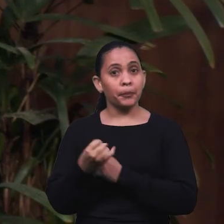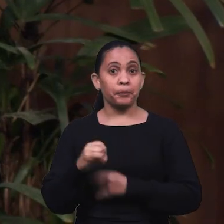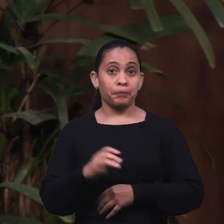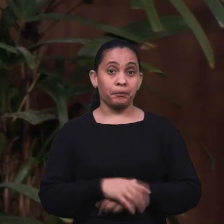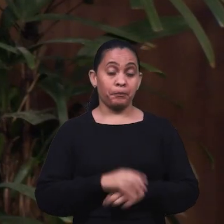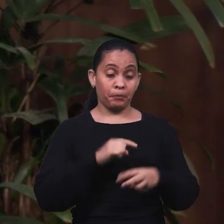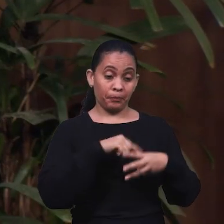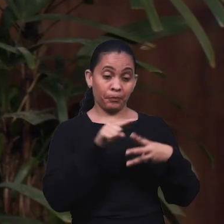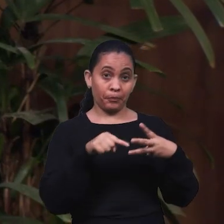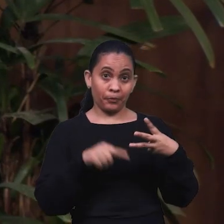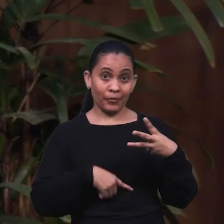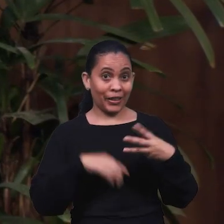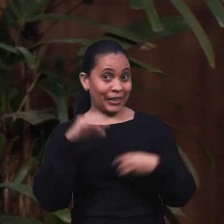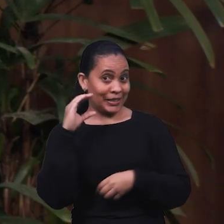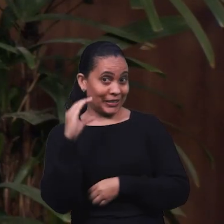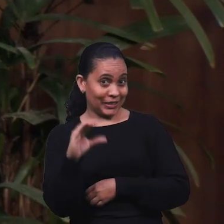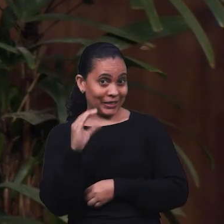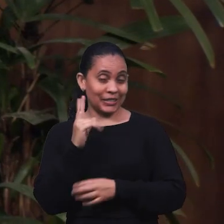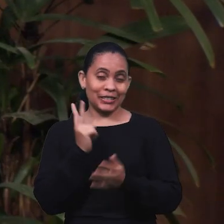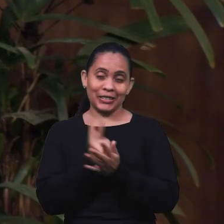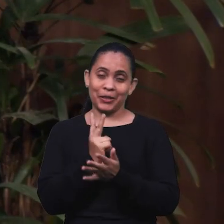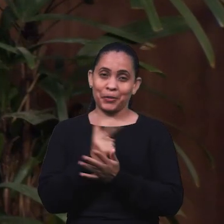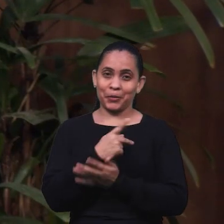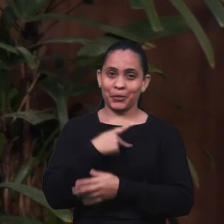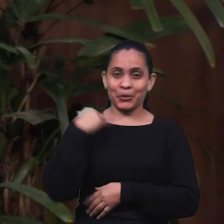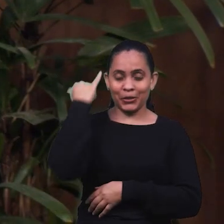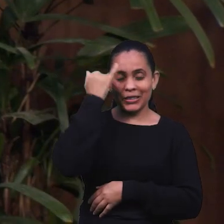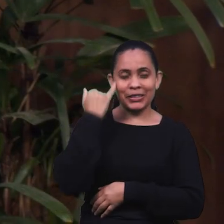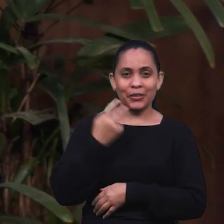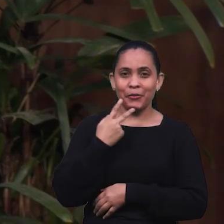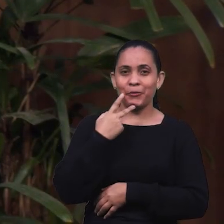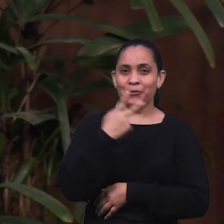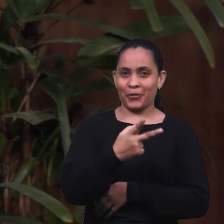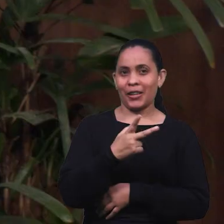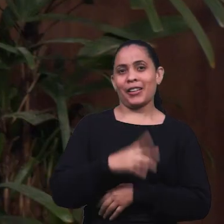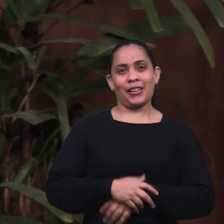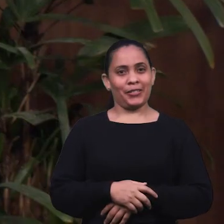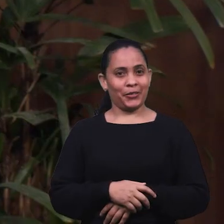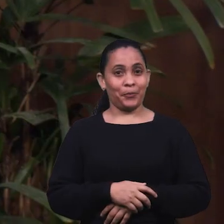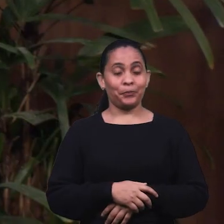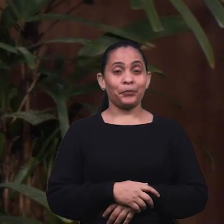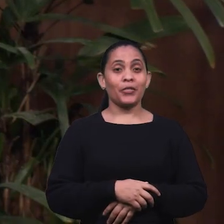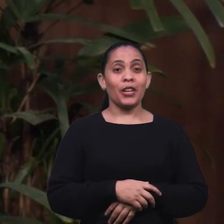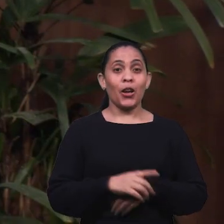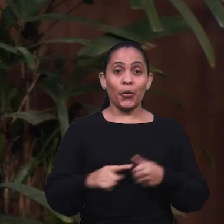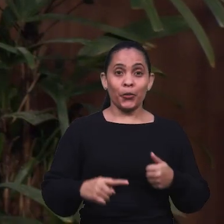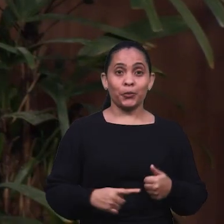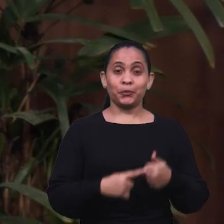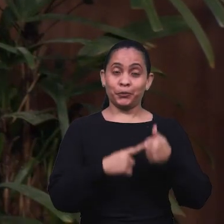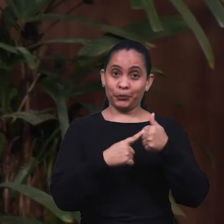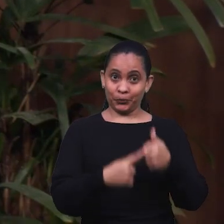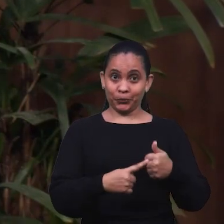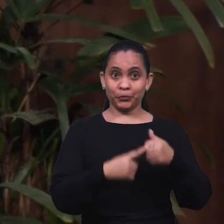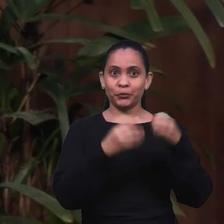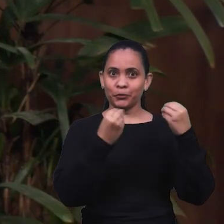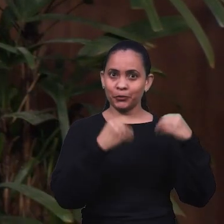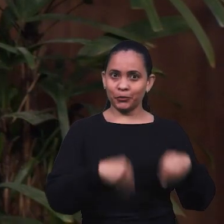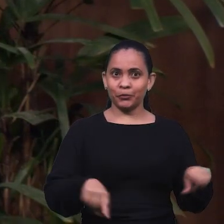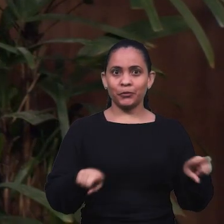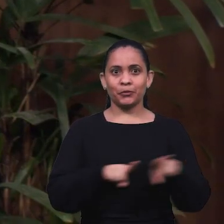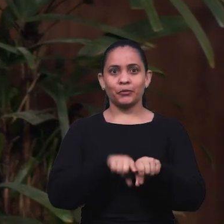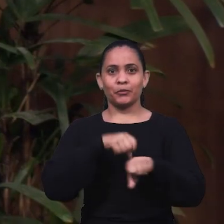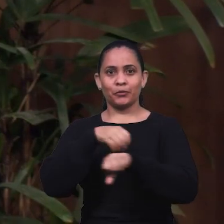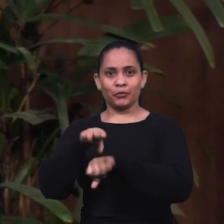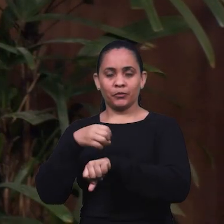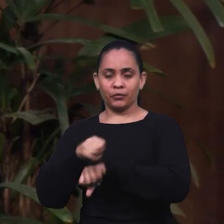aqueles 3C que o pastor Josias sempre fala. Curte, comenta, compartilha. Também se inscreve no canal da Igreja Cristã Maranata.